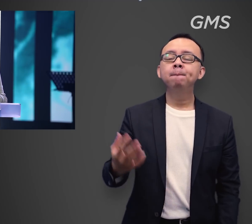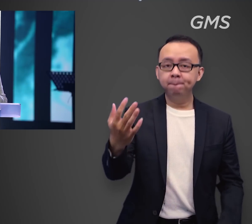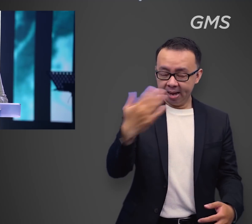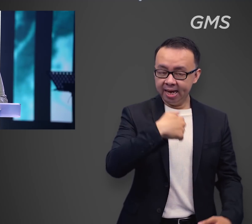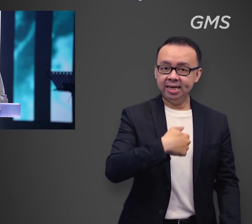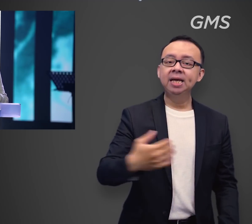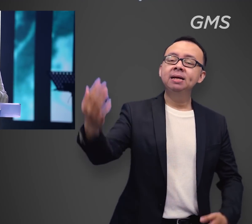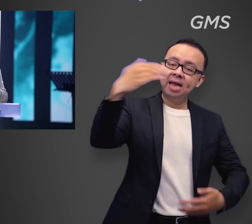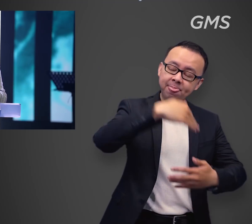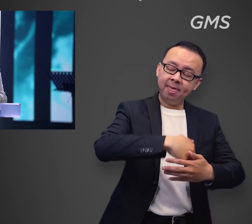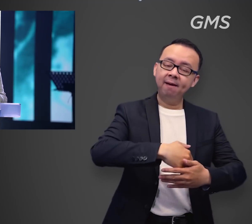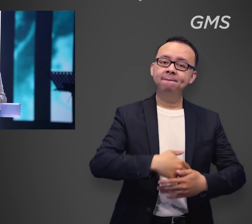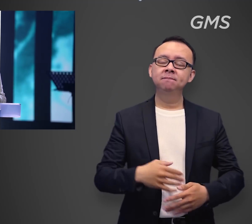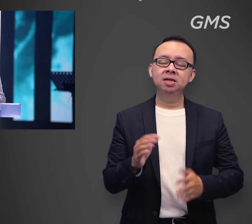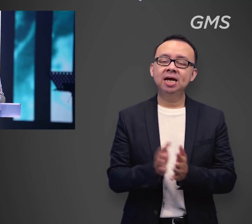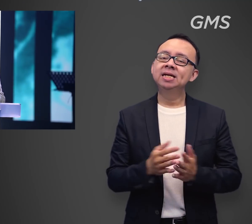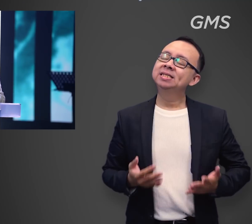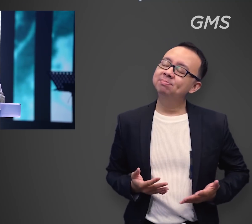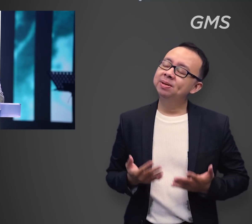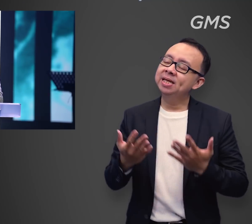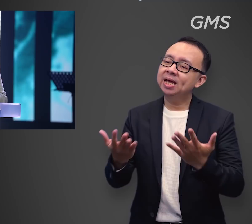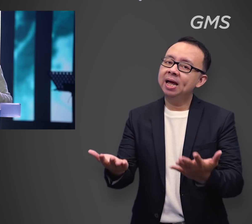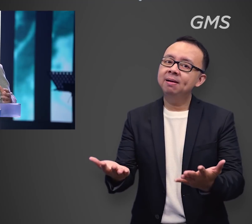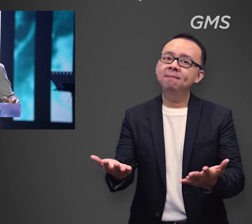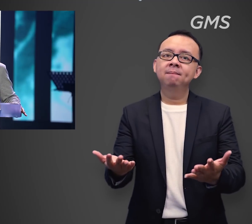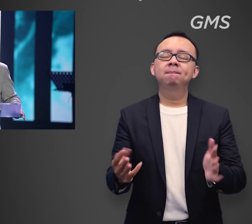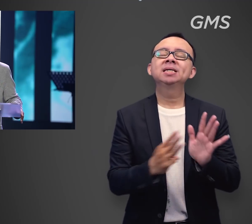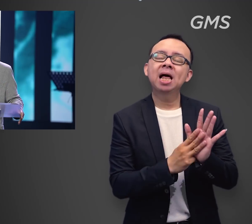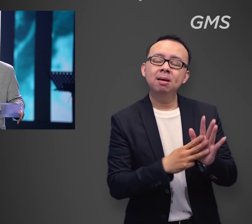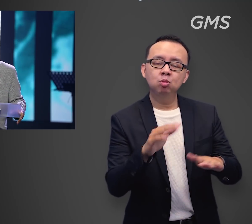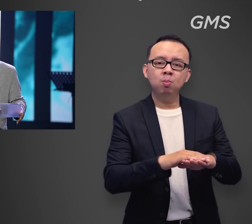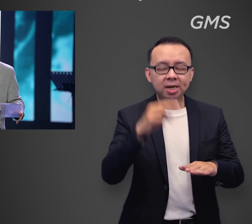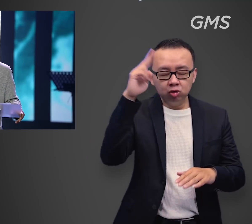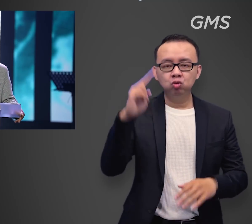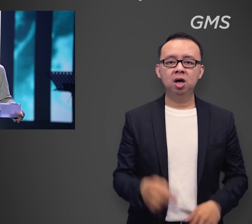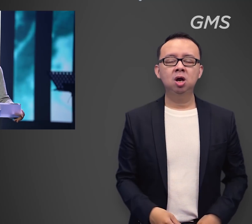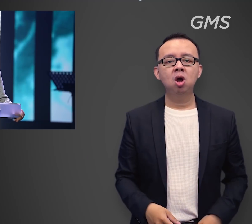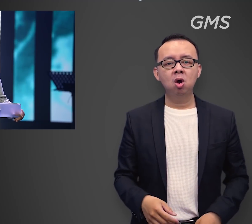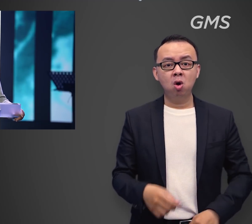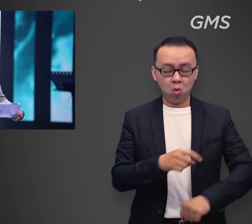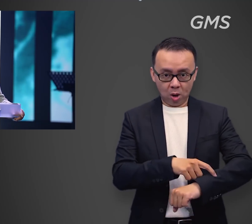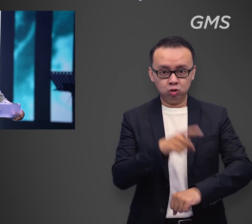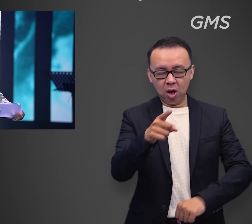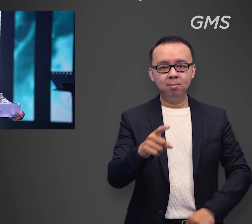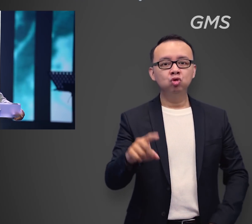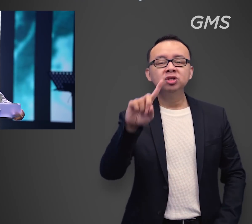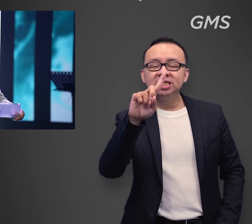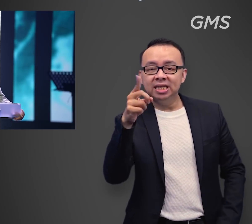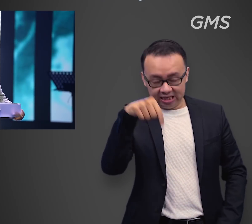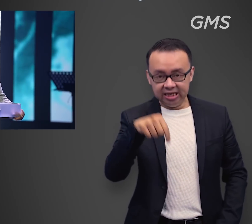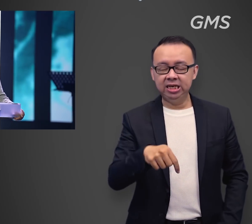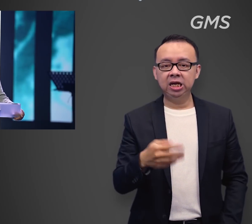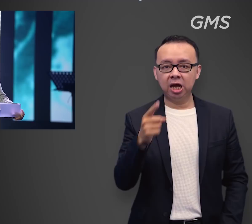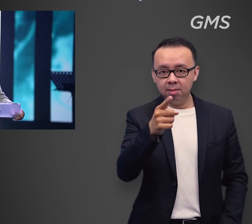Tuhan. Serahkan hidupmu kepada Tuhan. Saya percaya detik ketika Anda menyerahkan hidupmu kepada Tuhan. Yang namanya kasih karunia